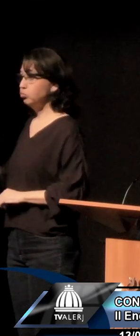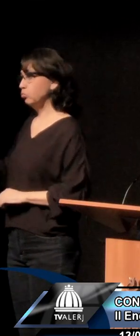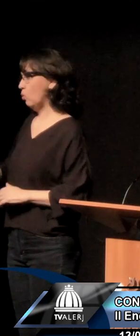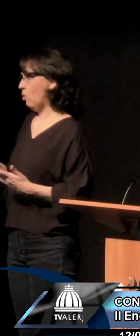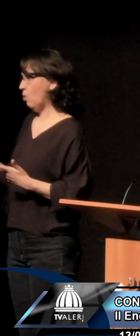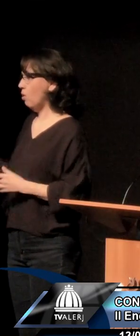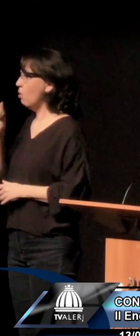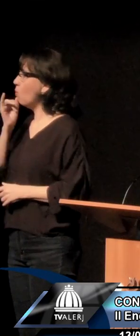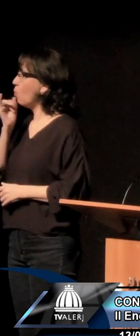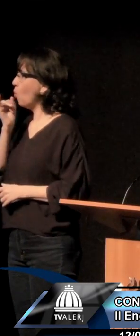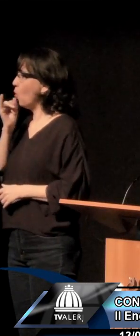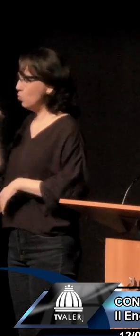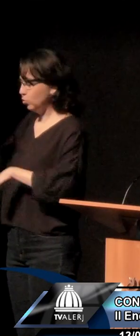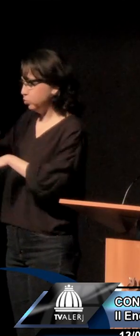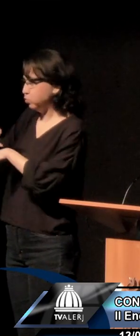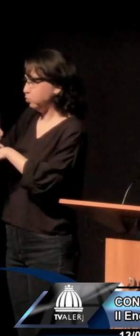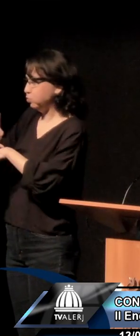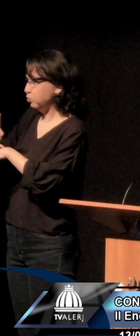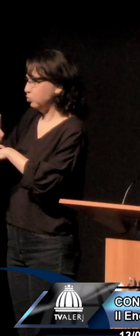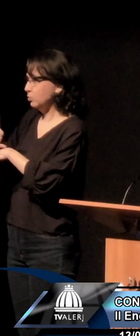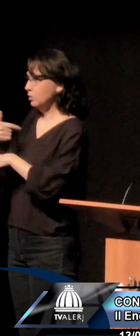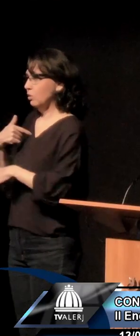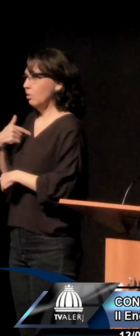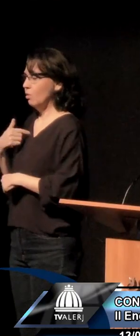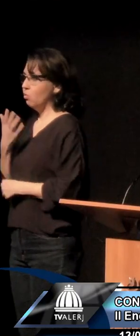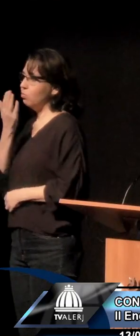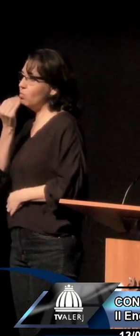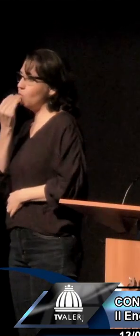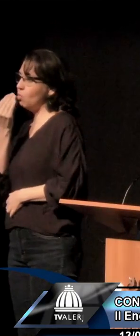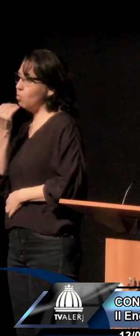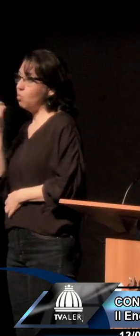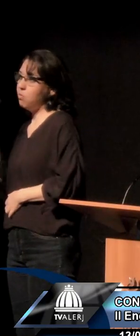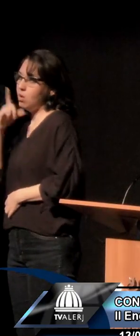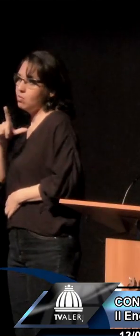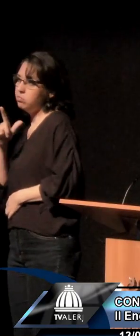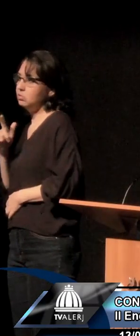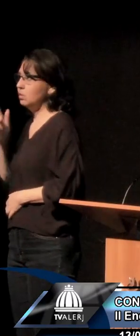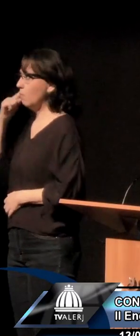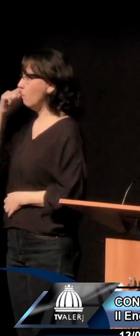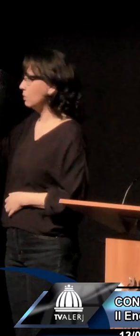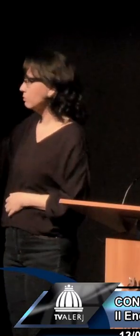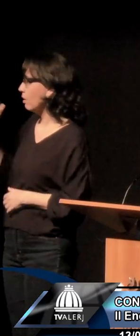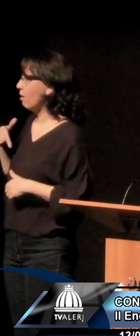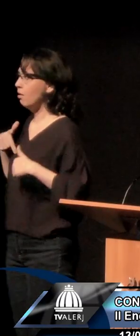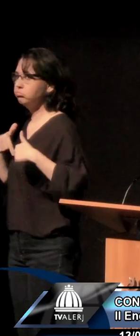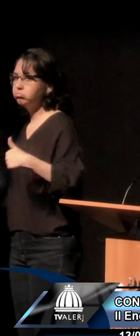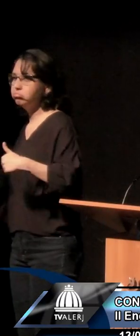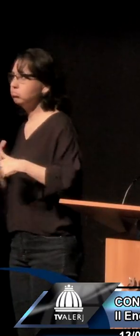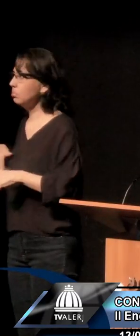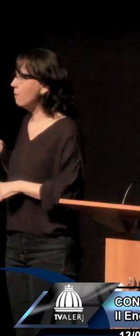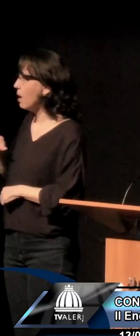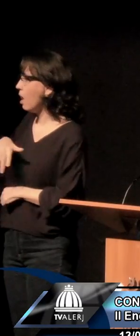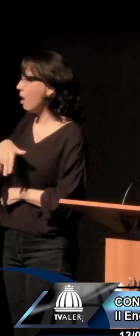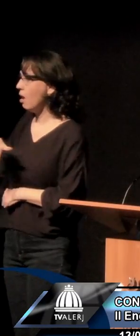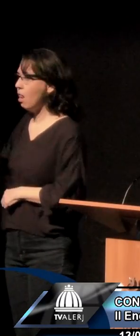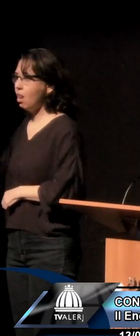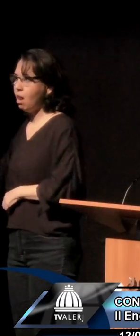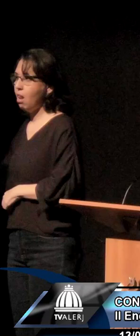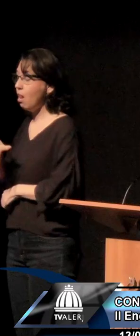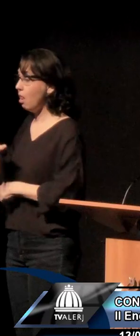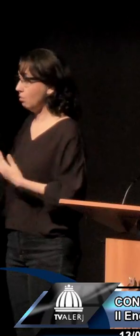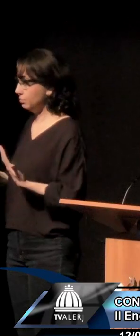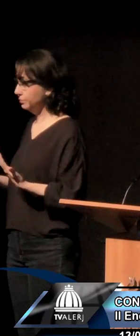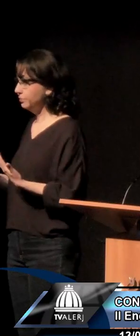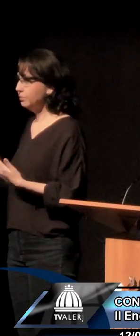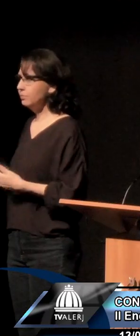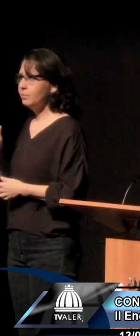combustível para o corpo humano né eu como só para manter essa máquina aqui funcionante se movimentando pensante né